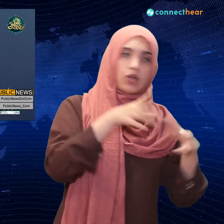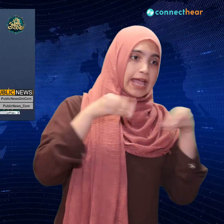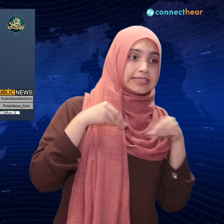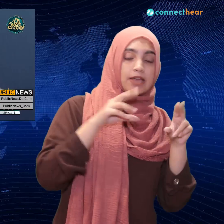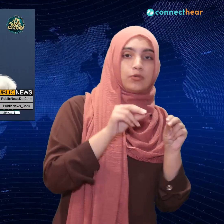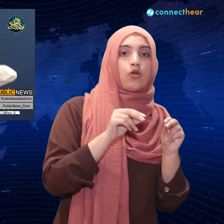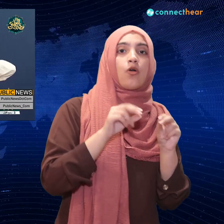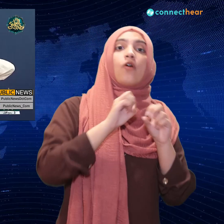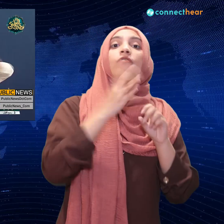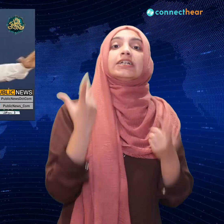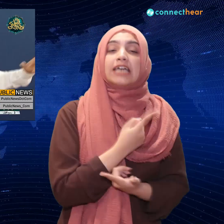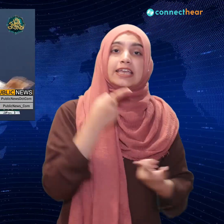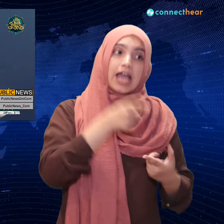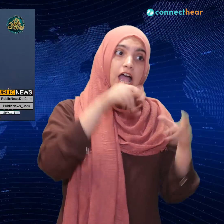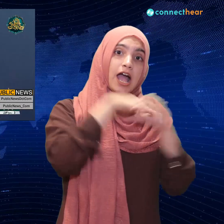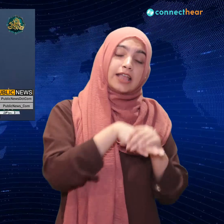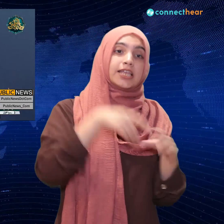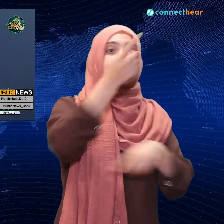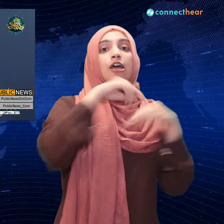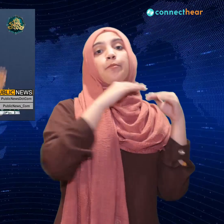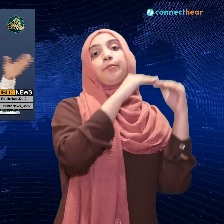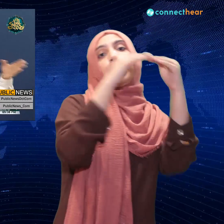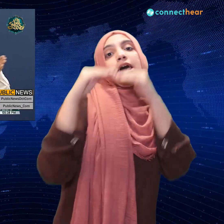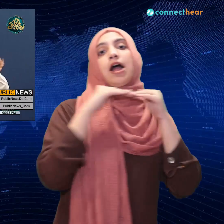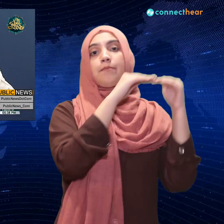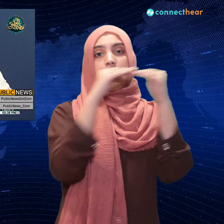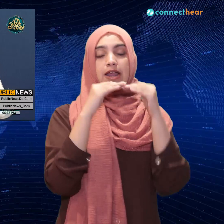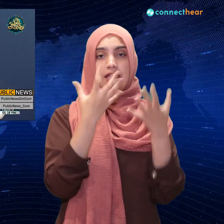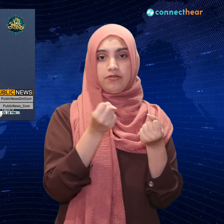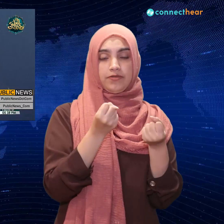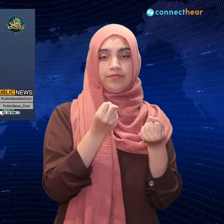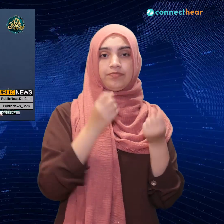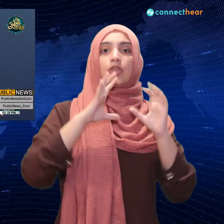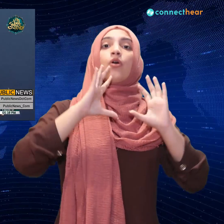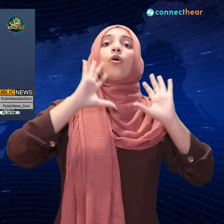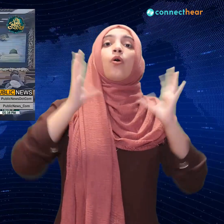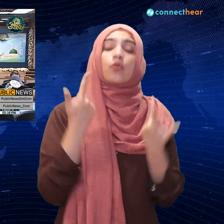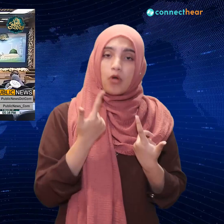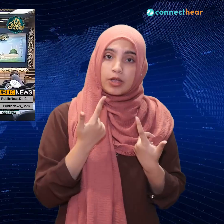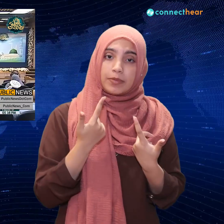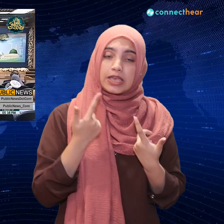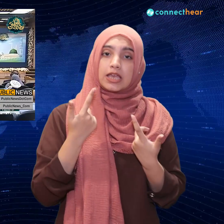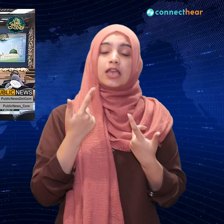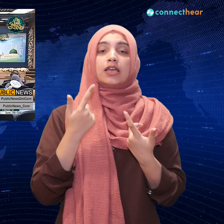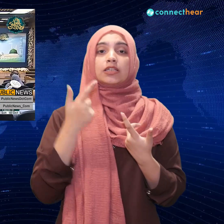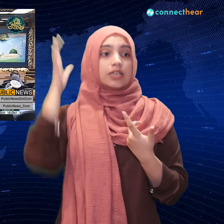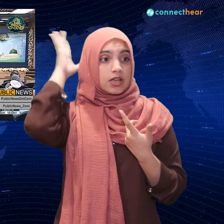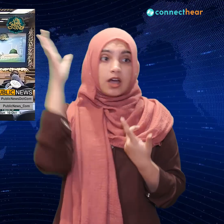تھا، سب انسان برابر تھے. یہودی کو بھی وہی انصاف مل رہا تھا ایک ملک کے سربراہ